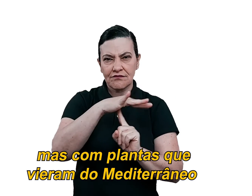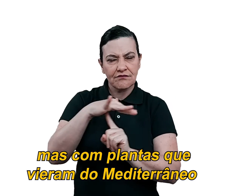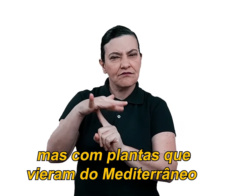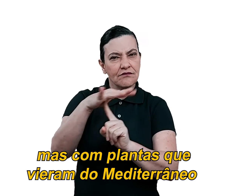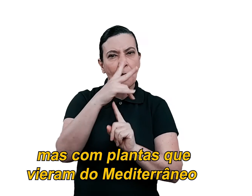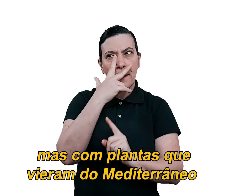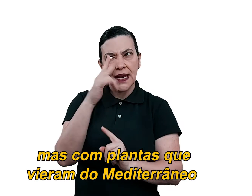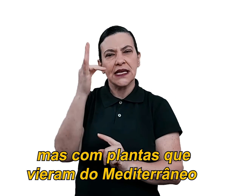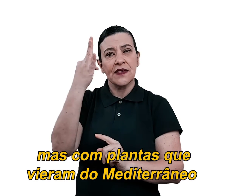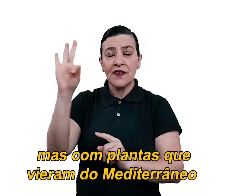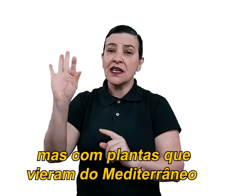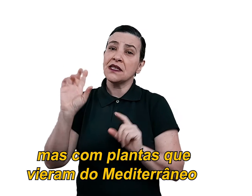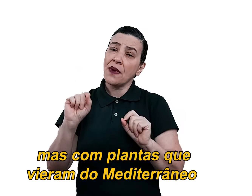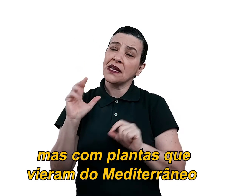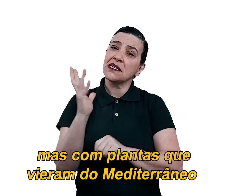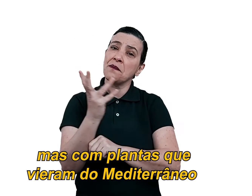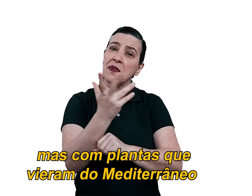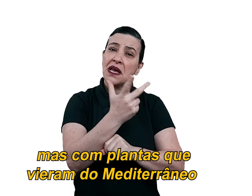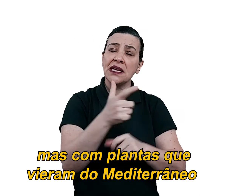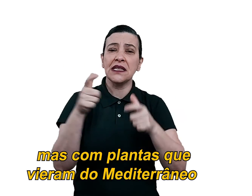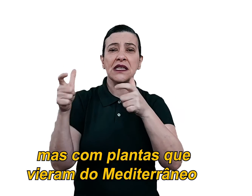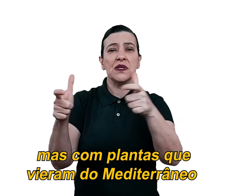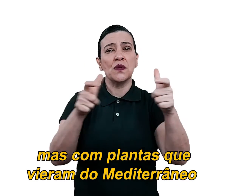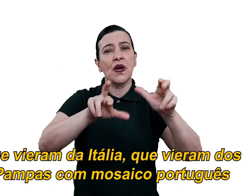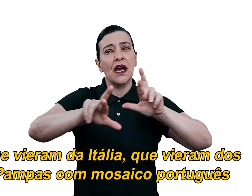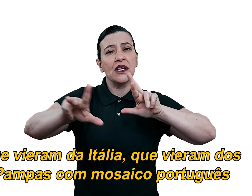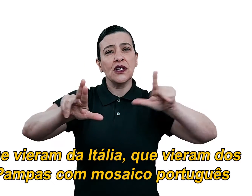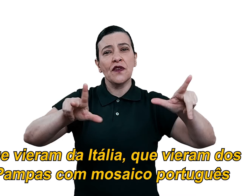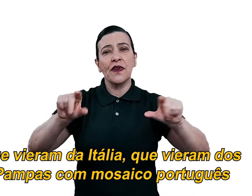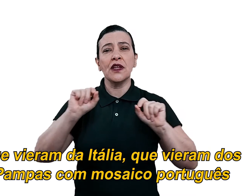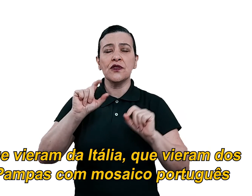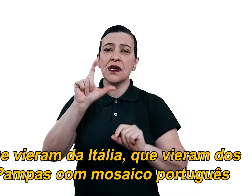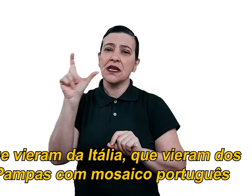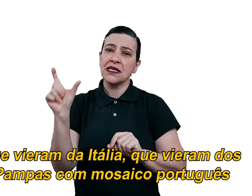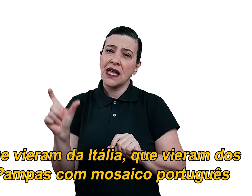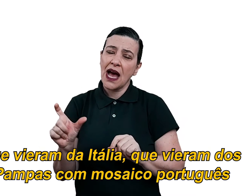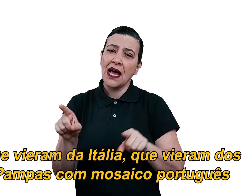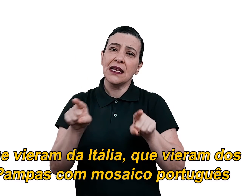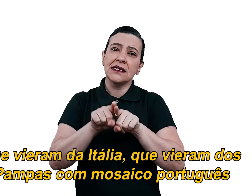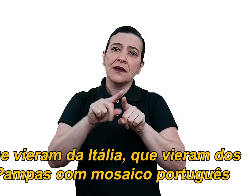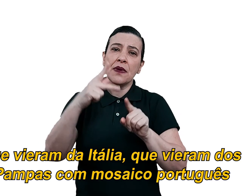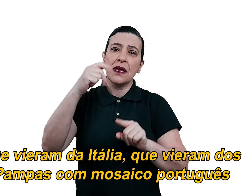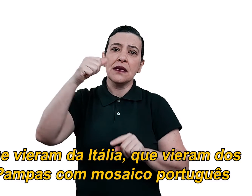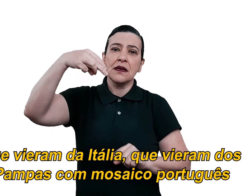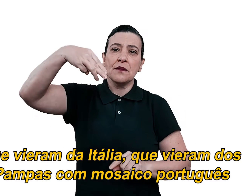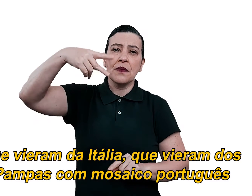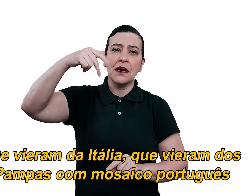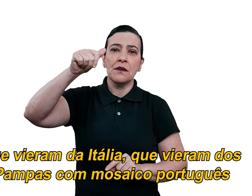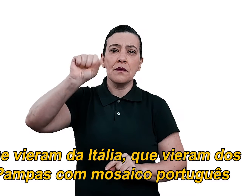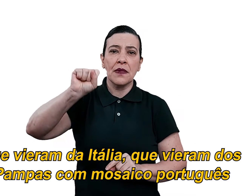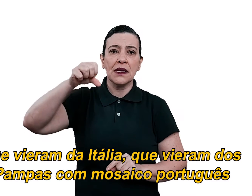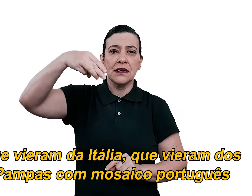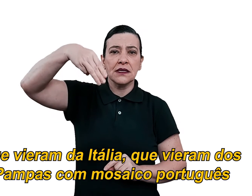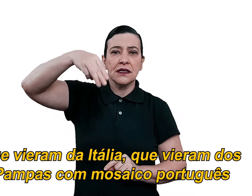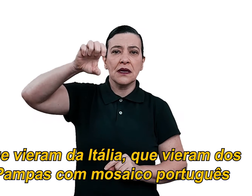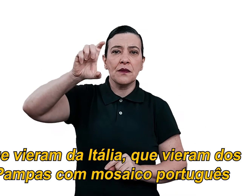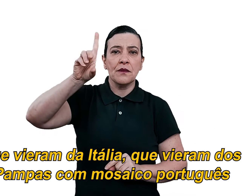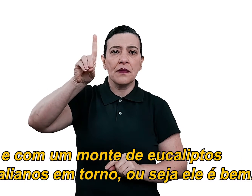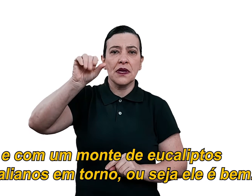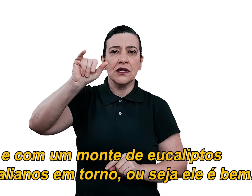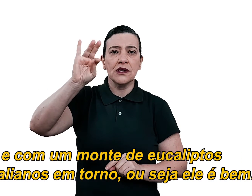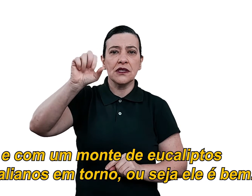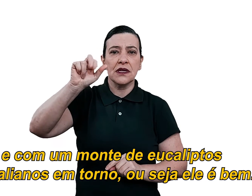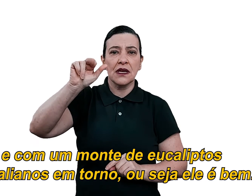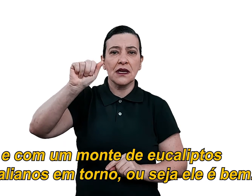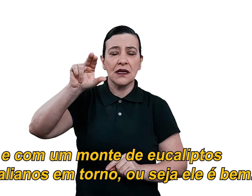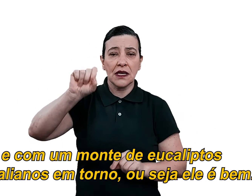com plantas que vieram do Mediterrâneo, que vieram da Itália, que vieram dos Pampas, com um mosaico português e